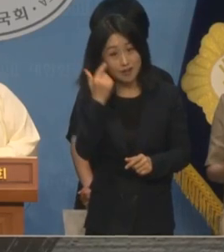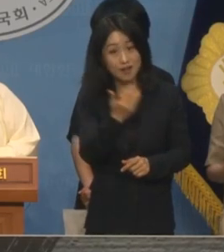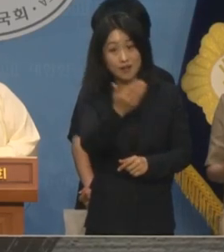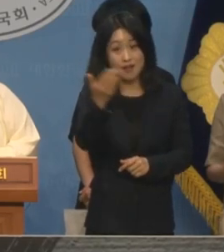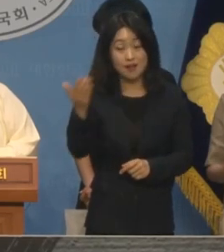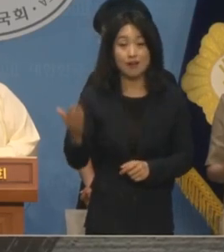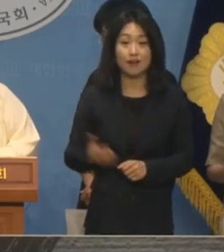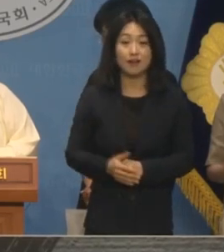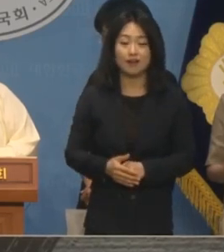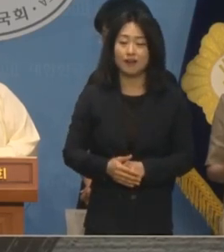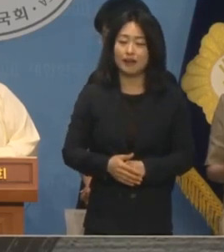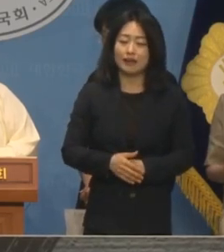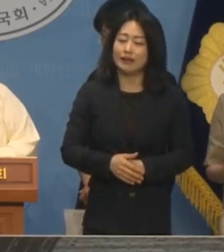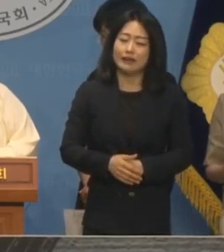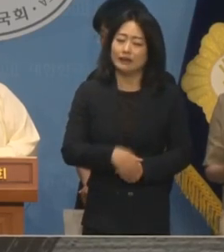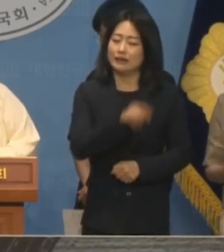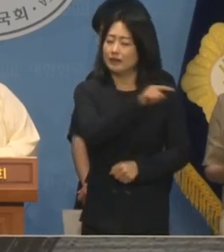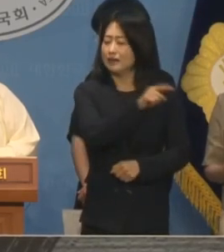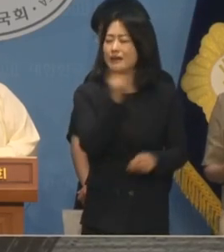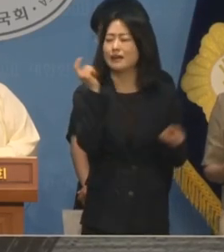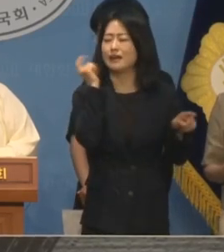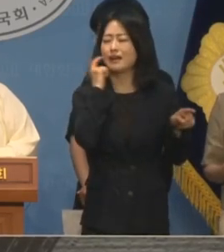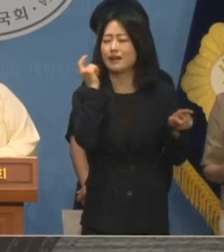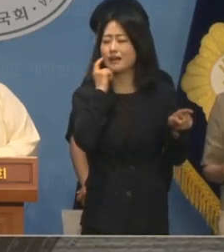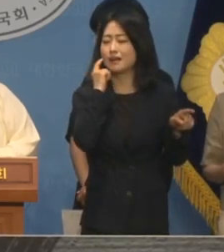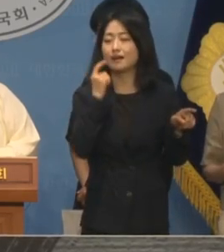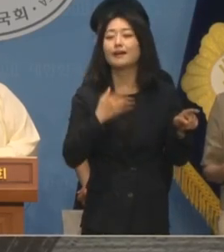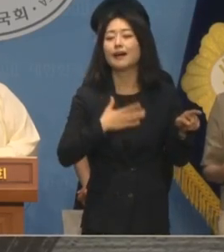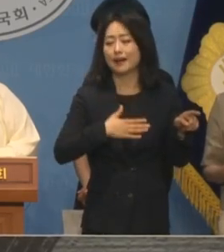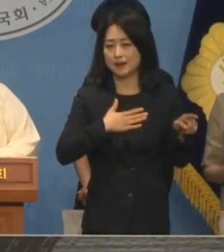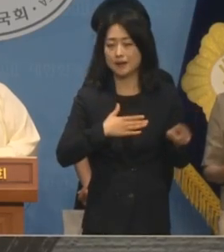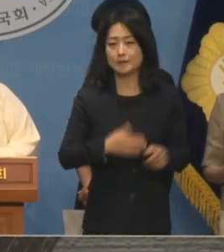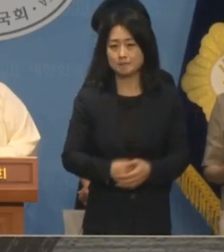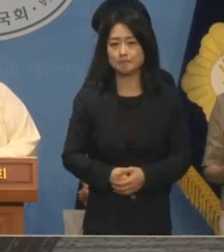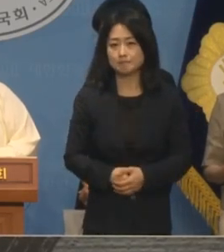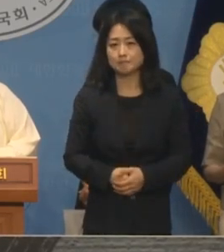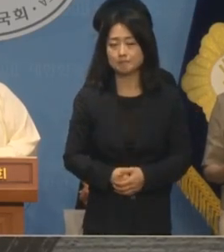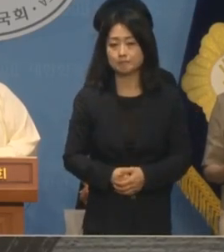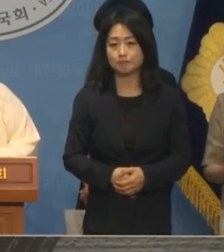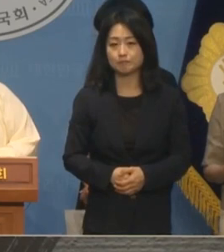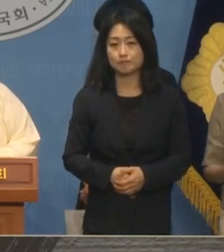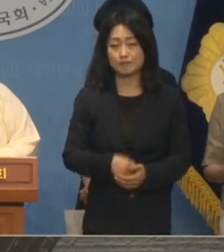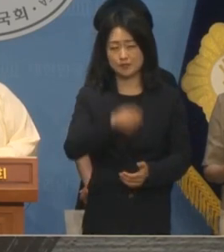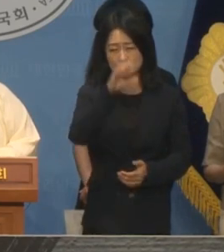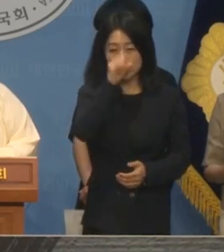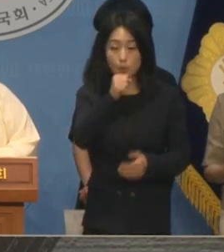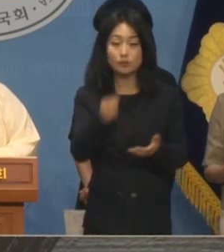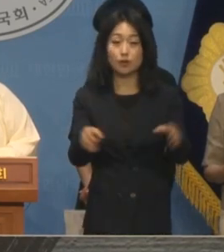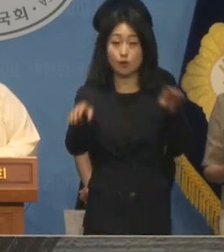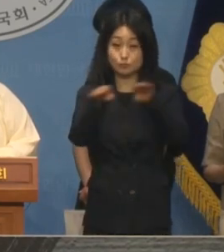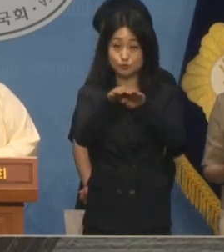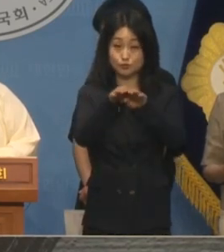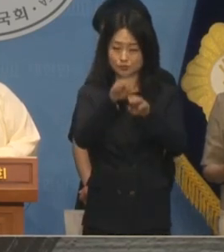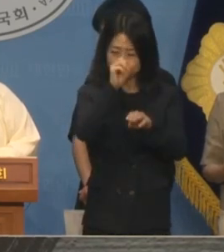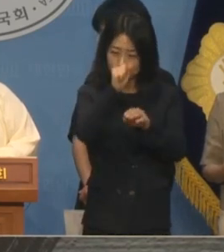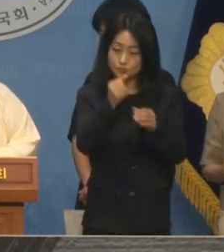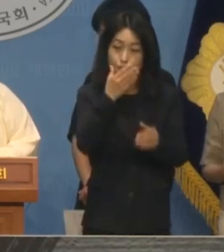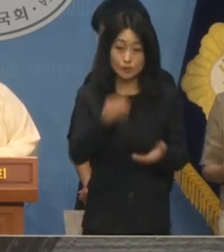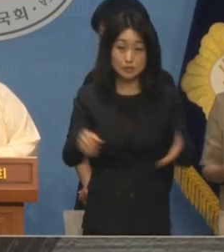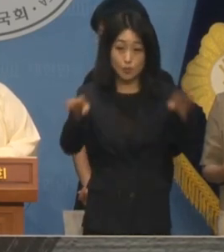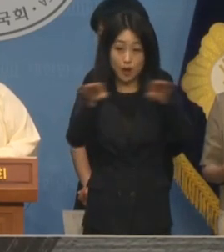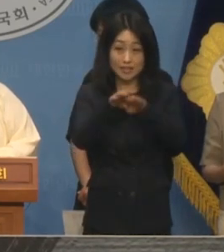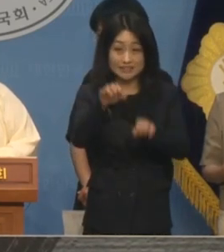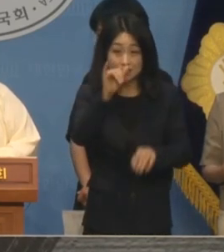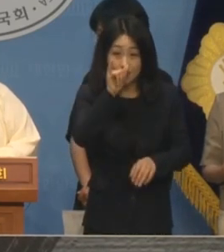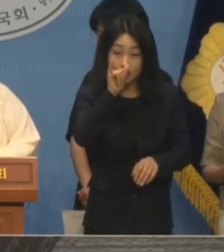적은 그 말을 거짓말이라는 것을 알 수 있습니다. 아무리 좋은 시설이